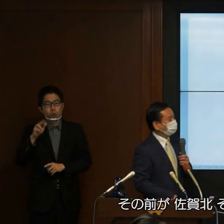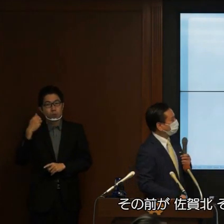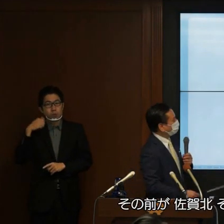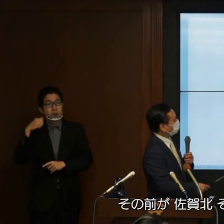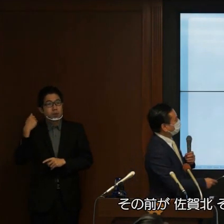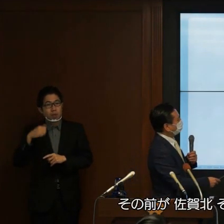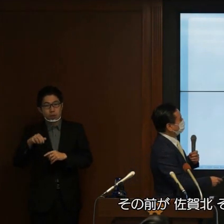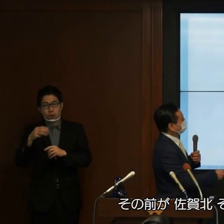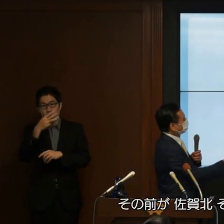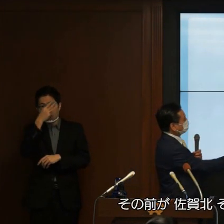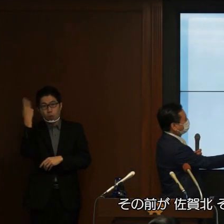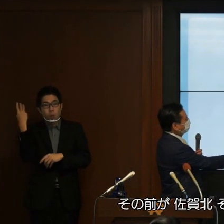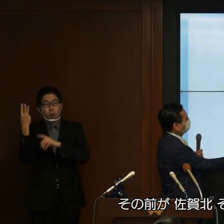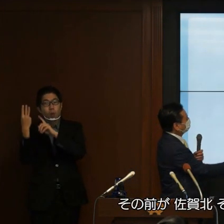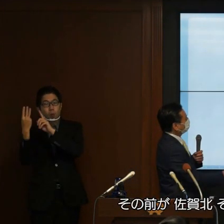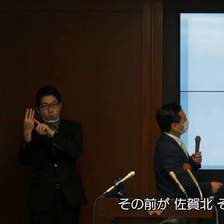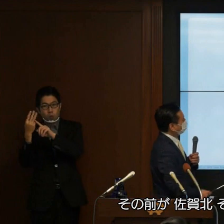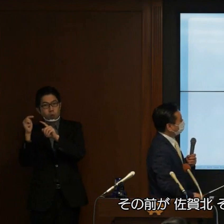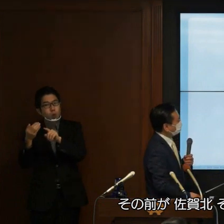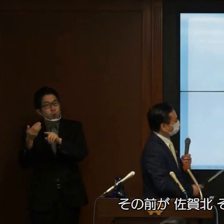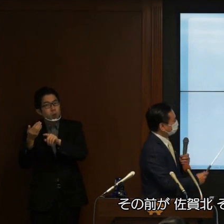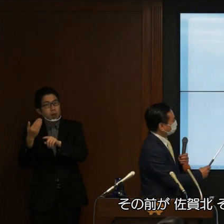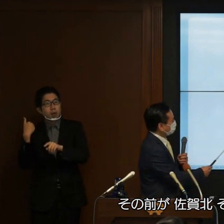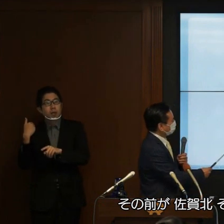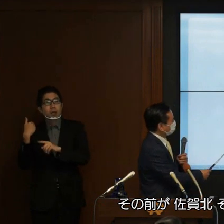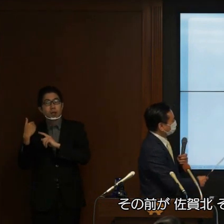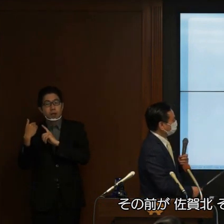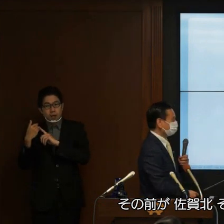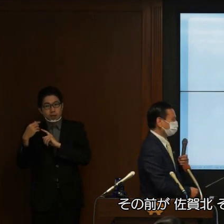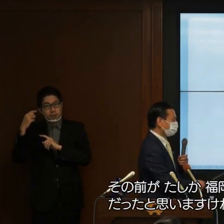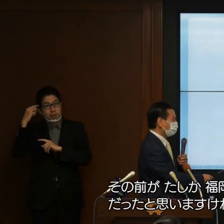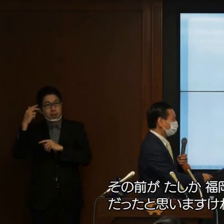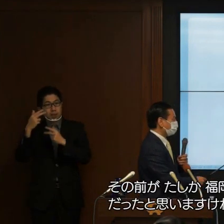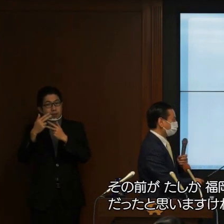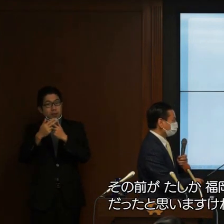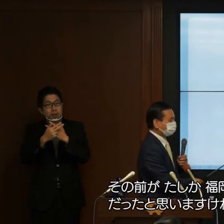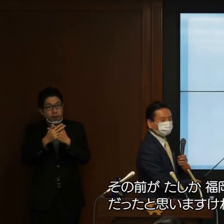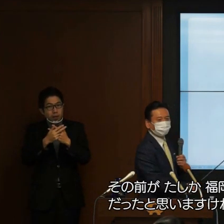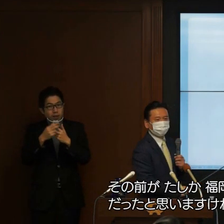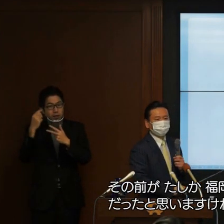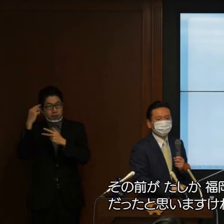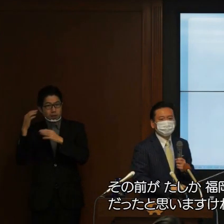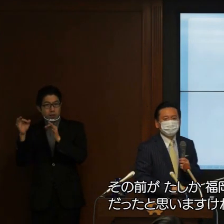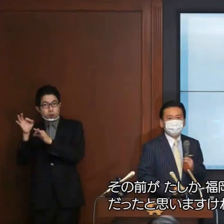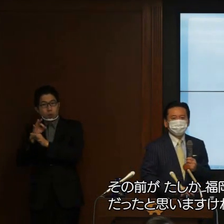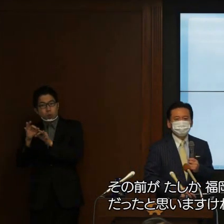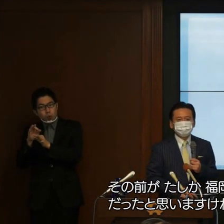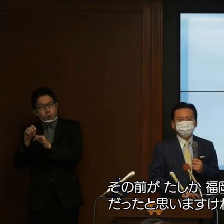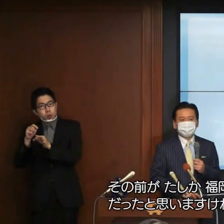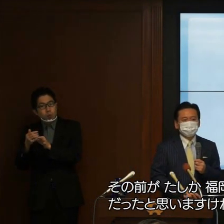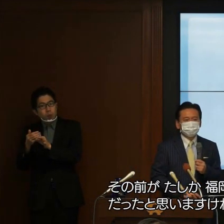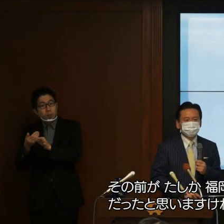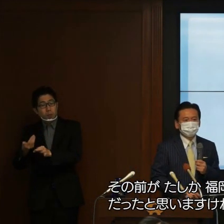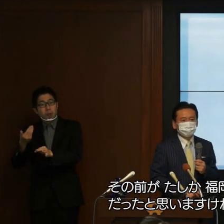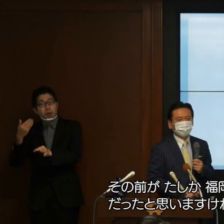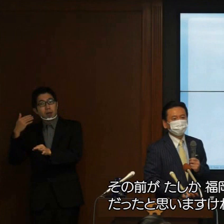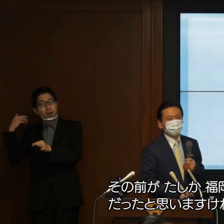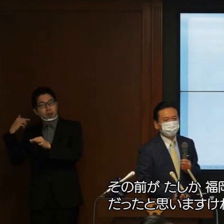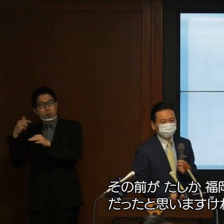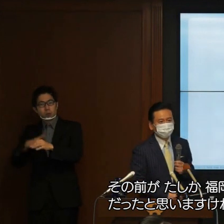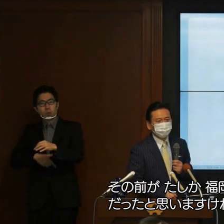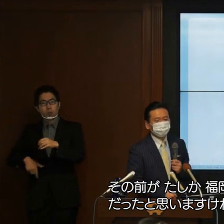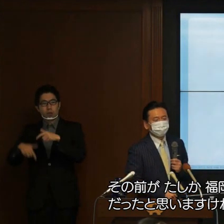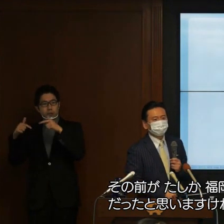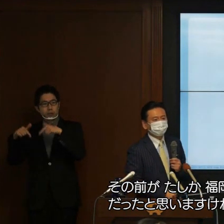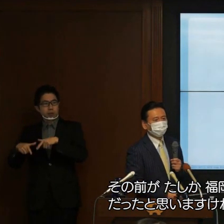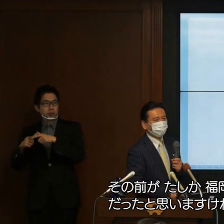その前が佐賀北、その前が佐賀商業、その前が確か福岡の、西日本短大付属だったと思い